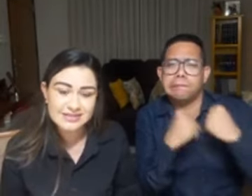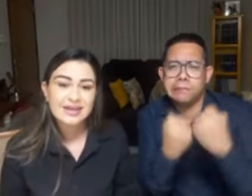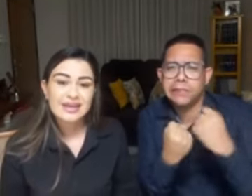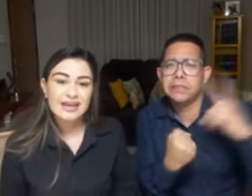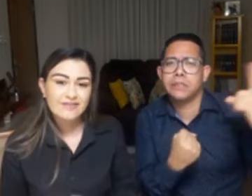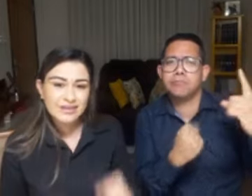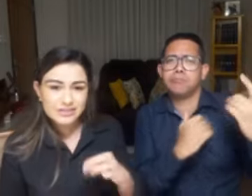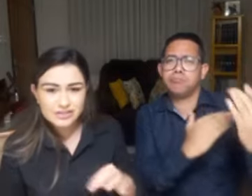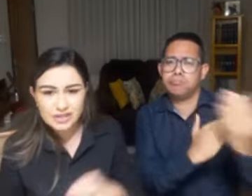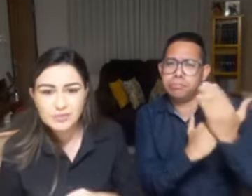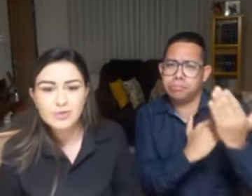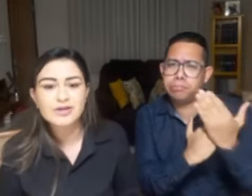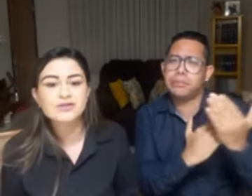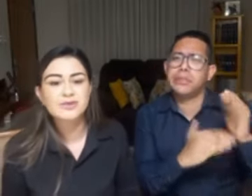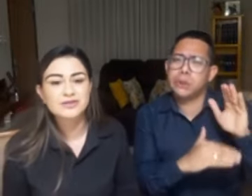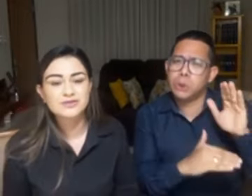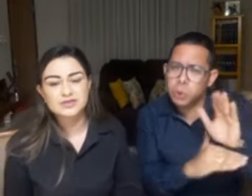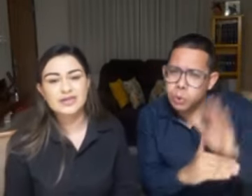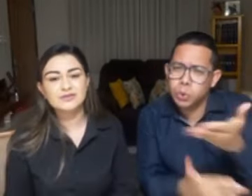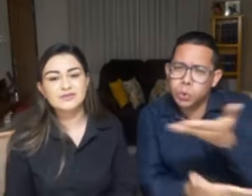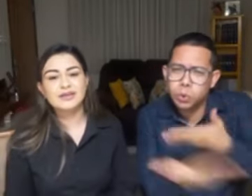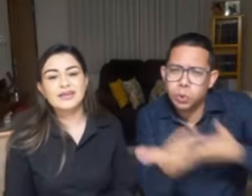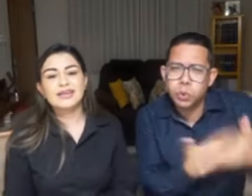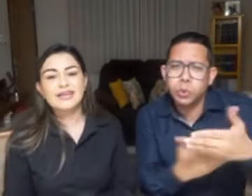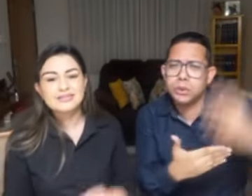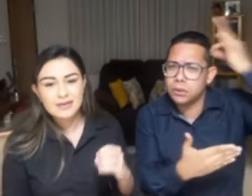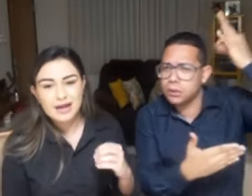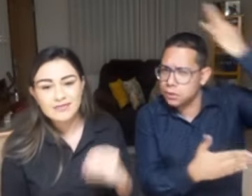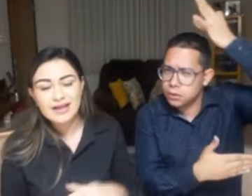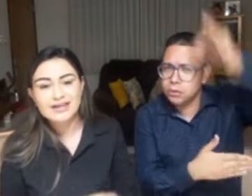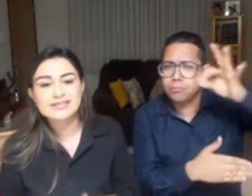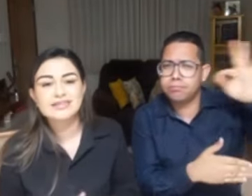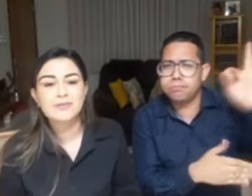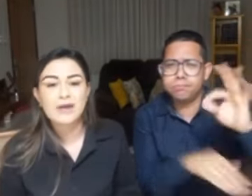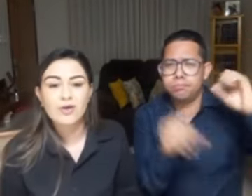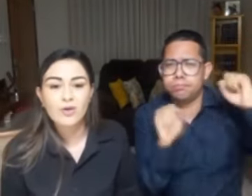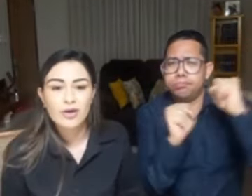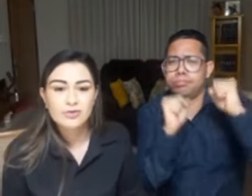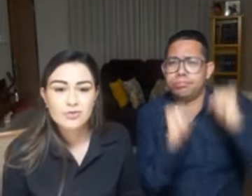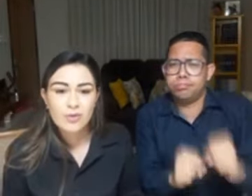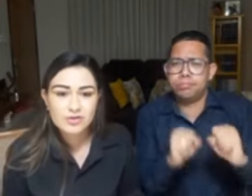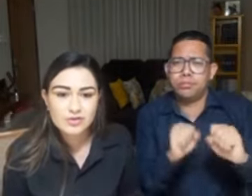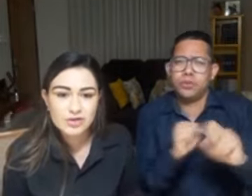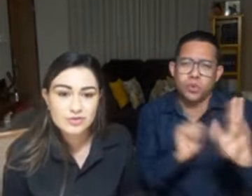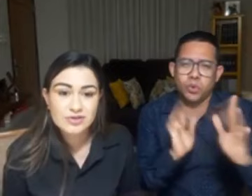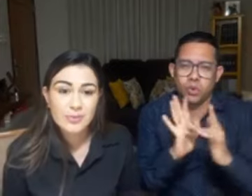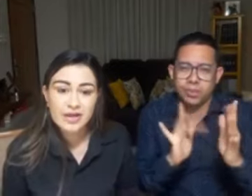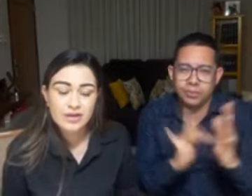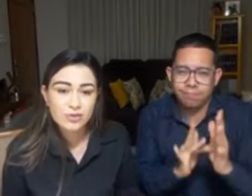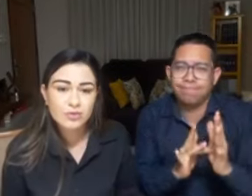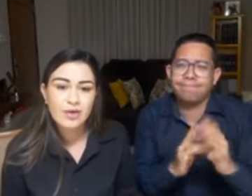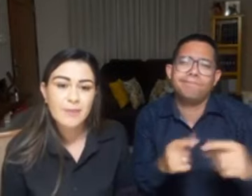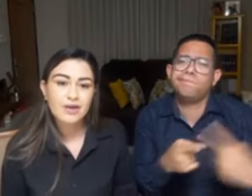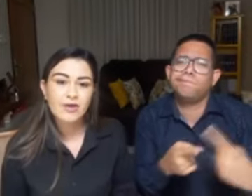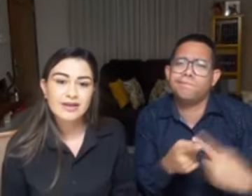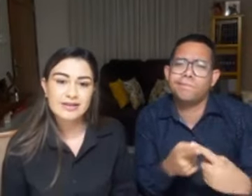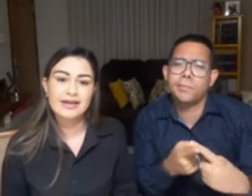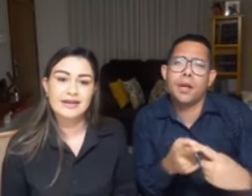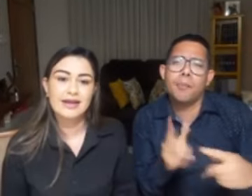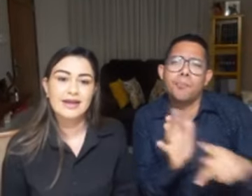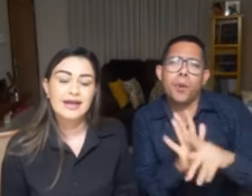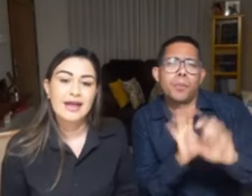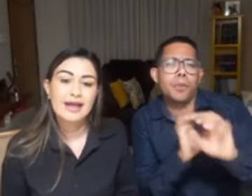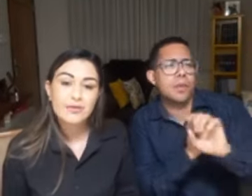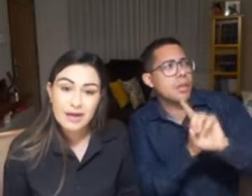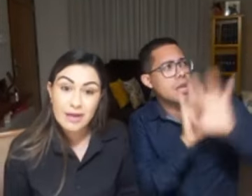certeza que Ele vai te encher do poder do Espírito Santo e esse trabalho vai crescer para a glória do nome de Jesus, né? Porque tudo é para a glória dele,